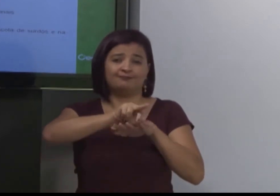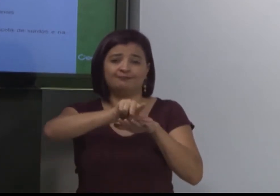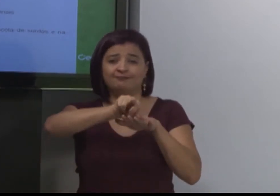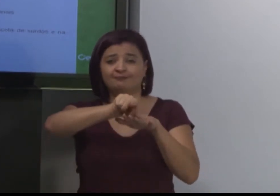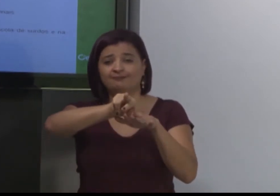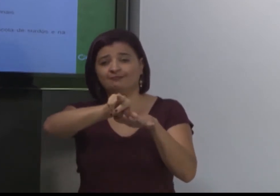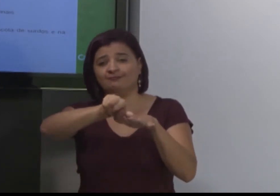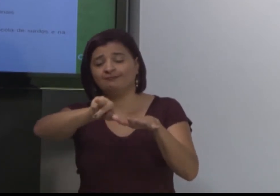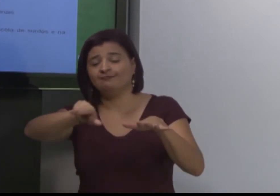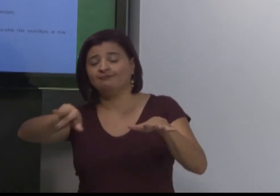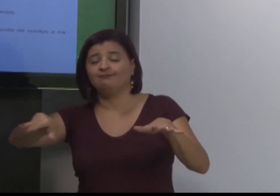outros.